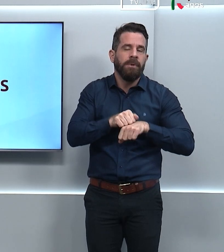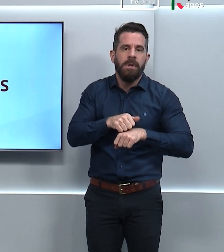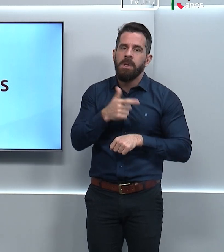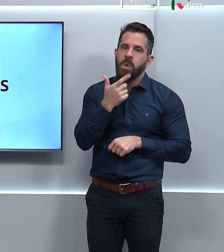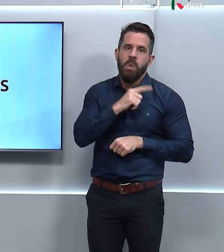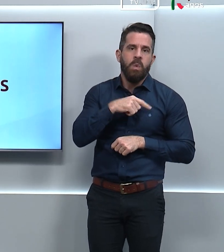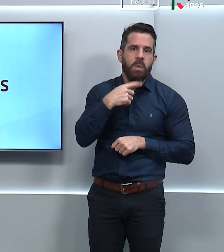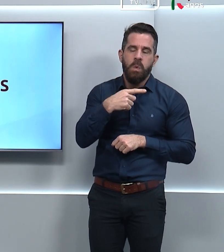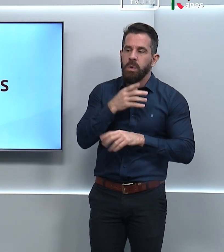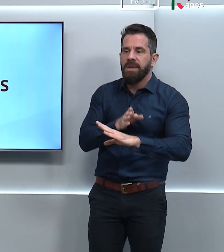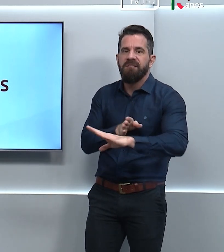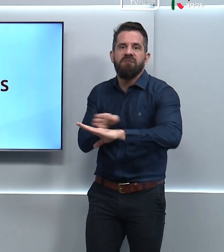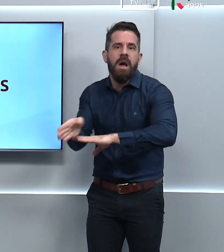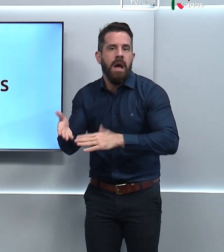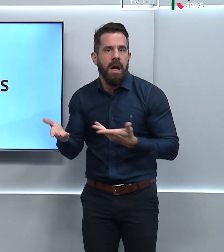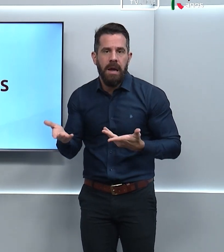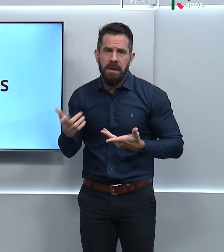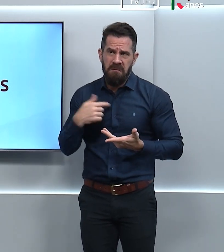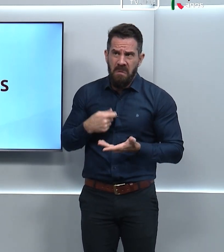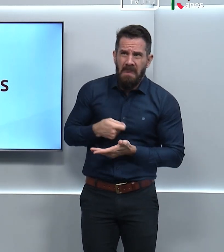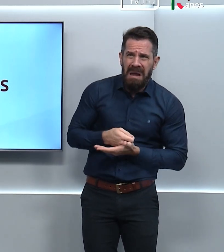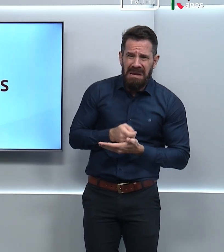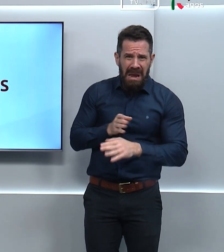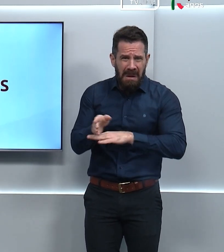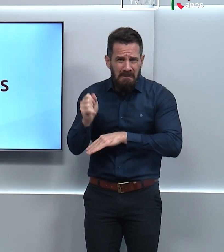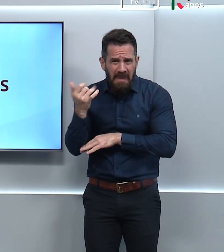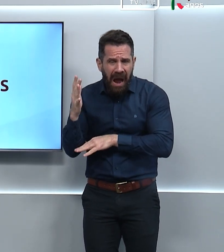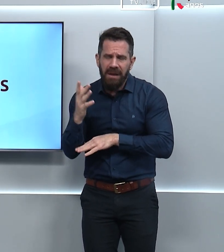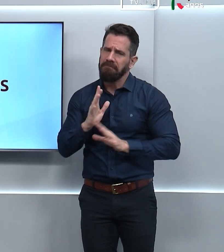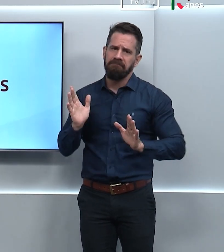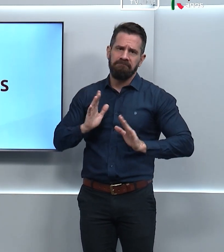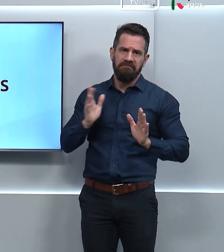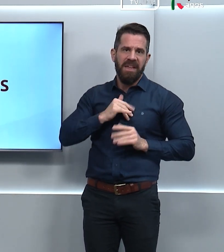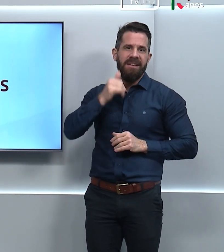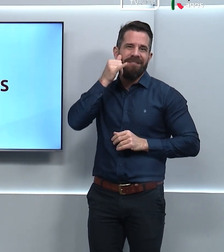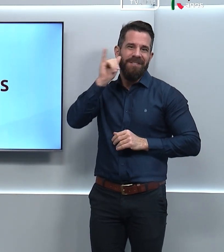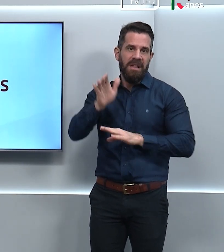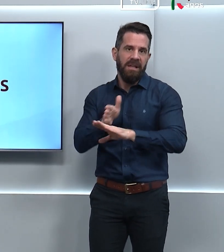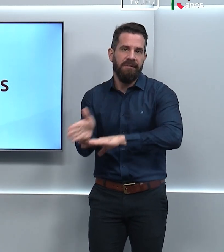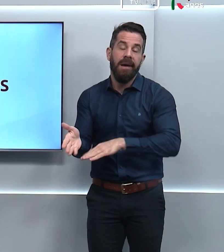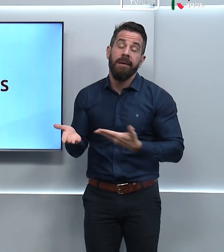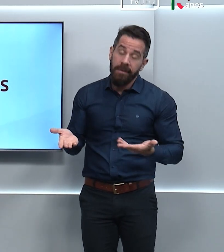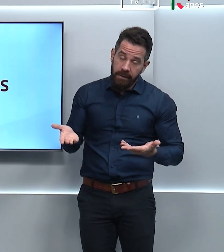não consigam arcar com algum tipo de entrada, né, nesses locais. E a gente continua falando desses assuntos